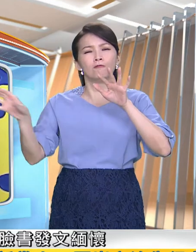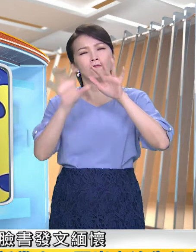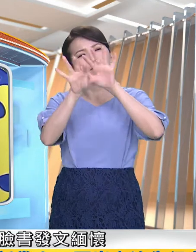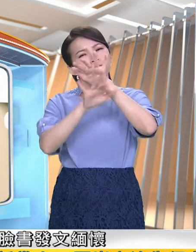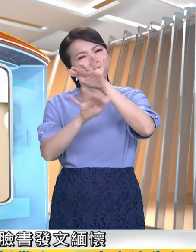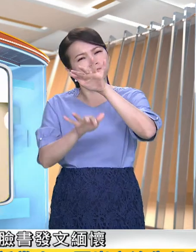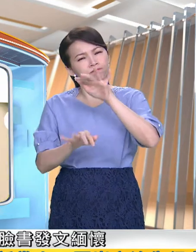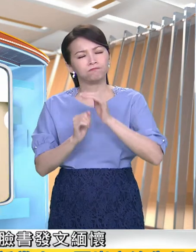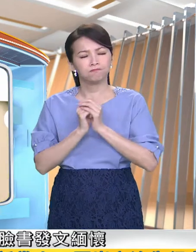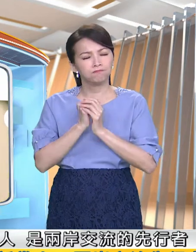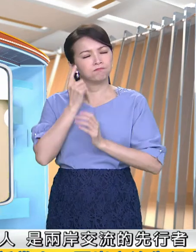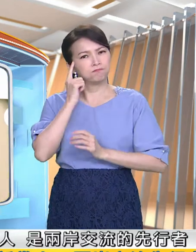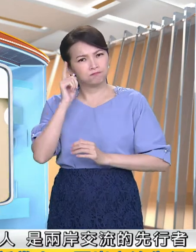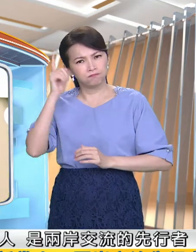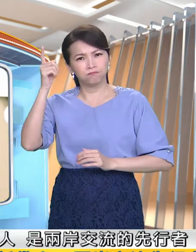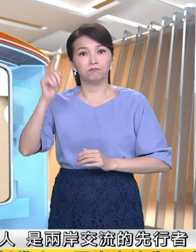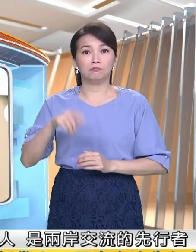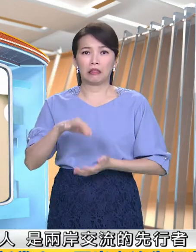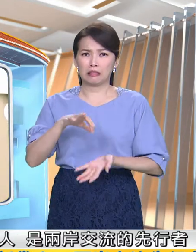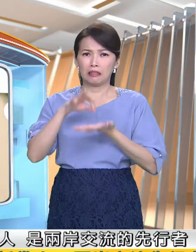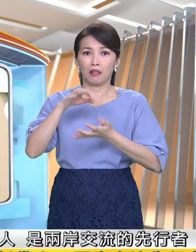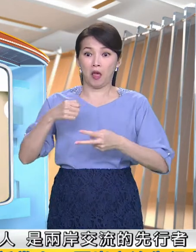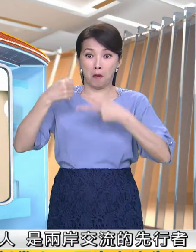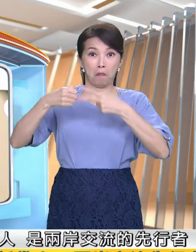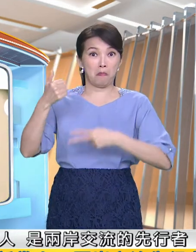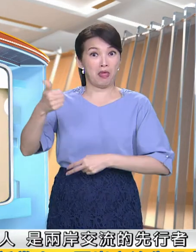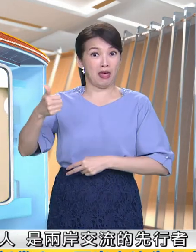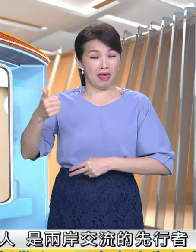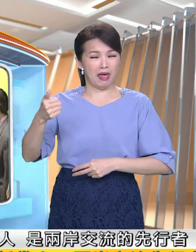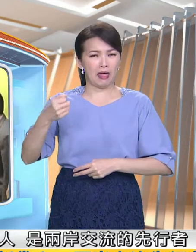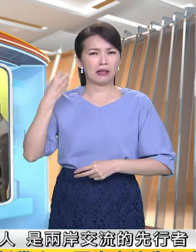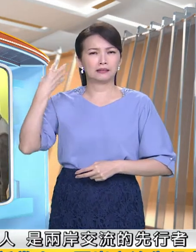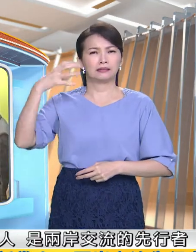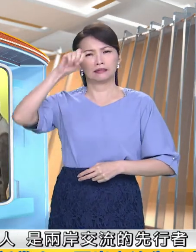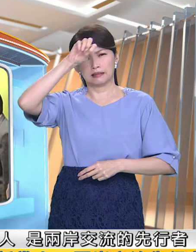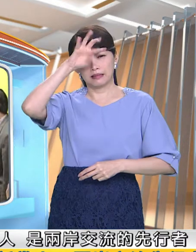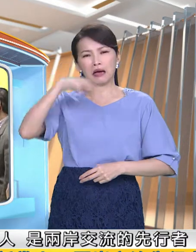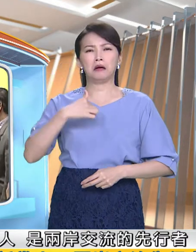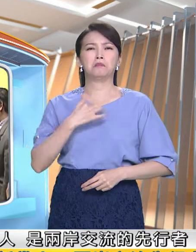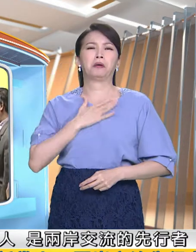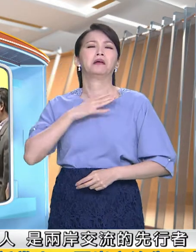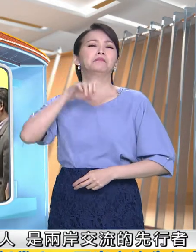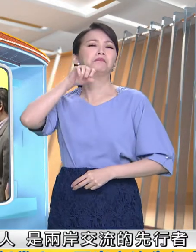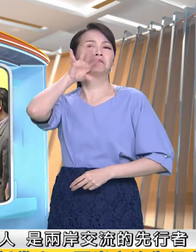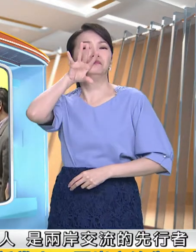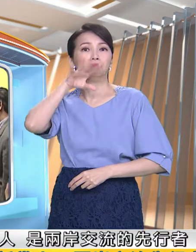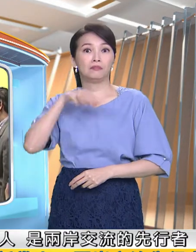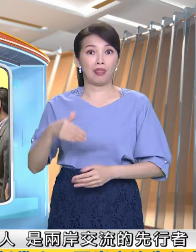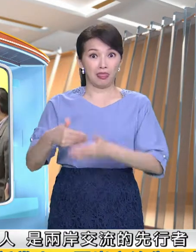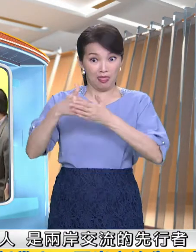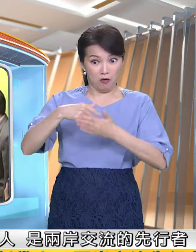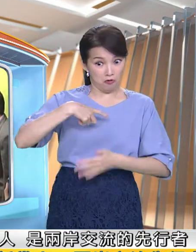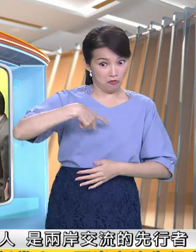发文缅怀，指出冯户祥是新党人，是两岸交流的先行